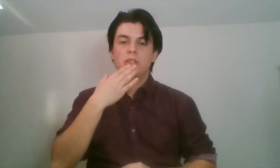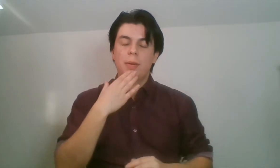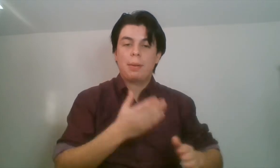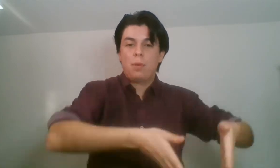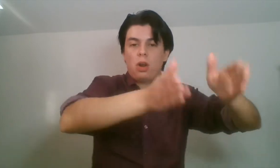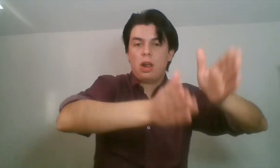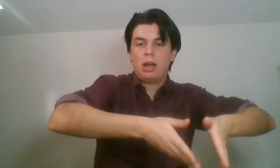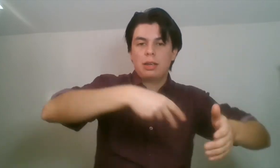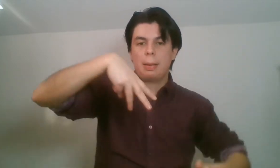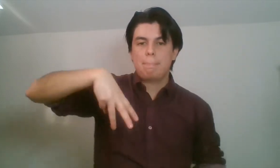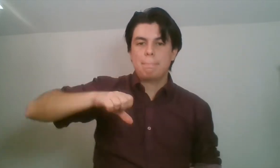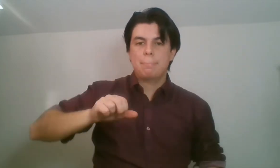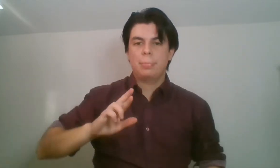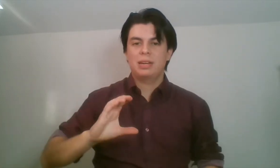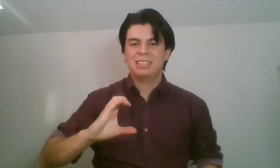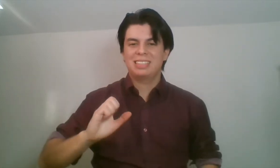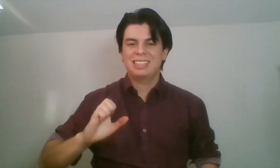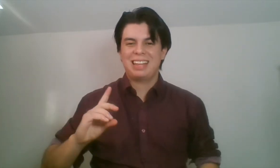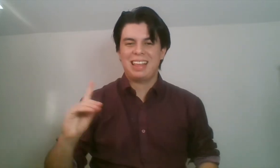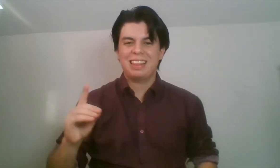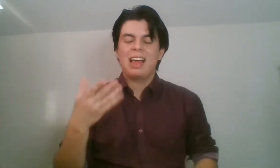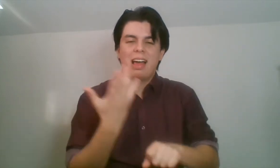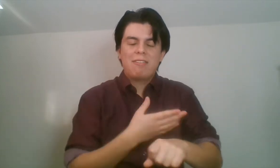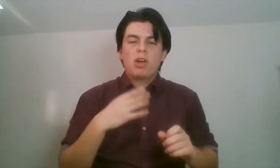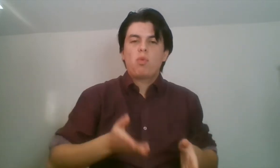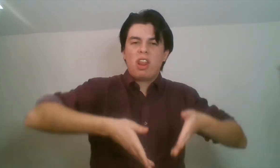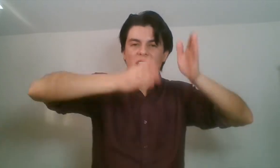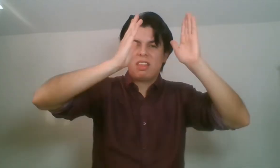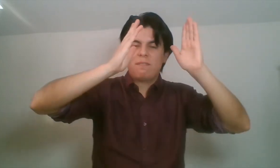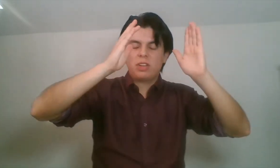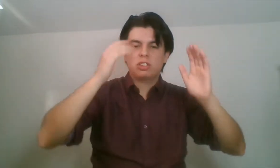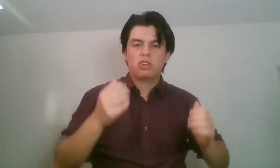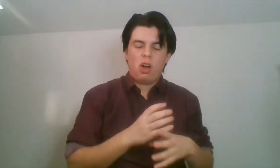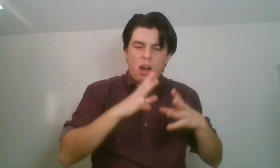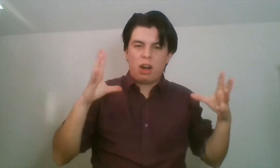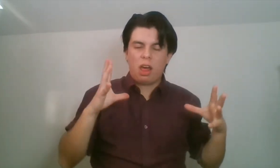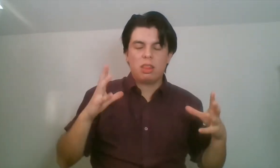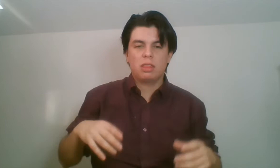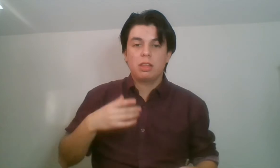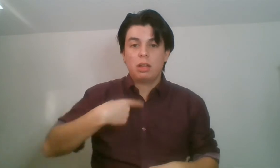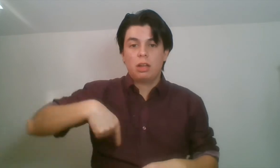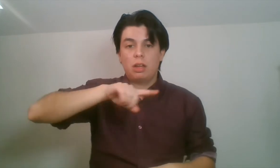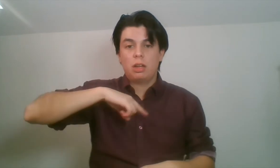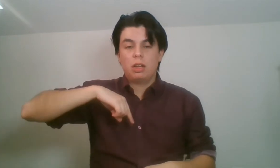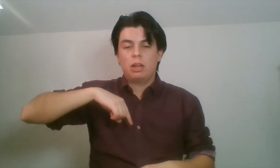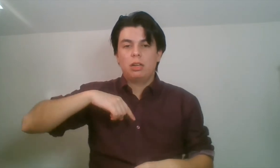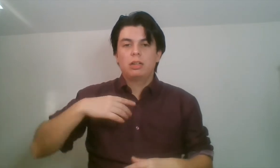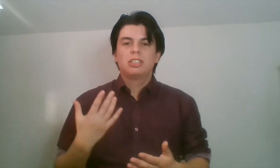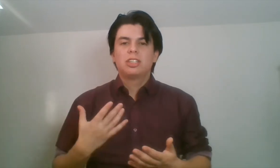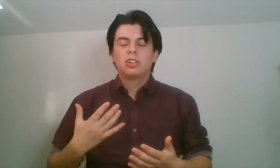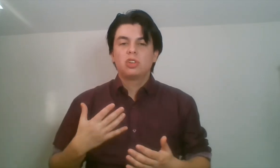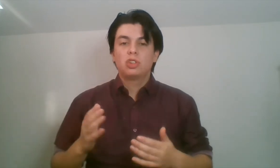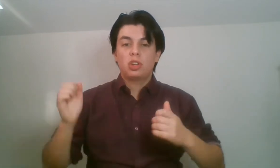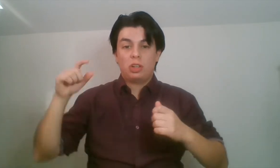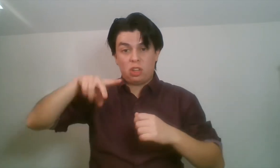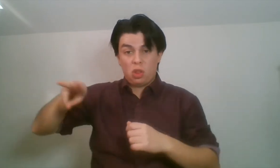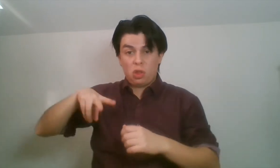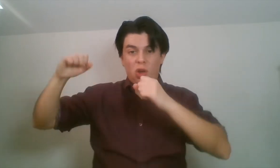ese espacio también pertenecía a la fundación, o sea, tenía entrada por Merced, ¿no? Perfecto. Y por